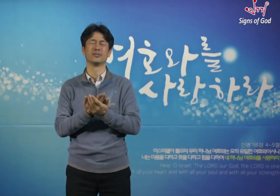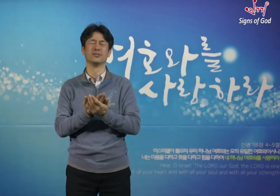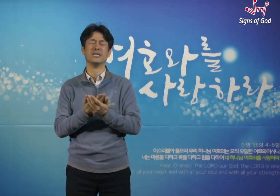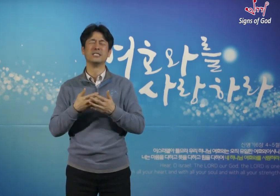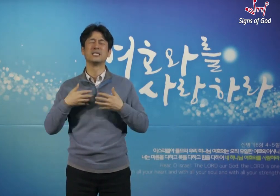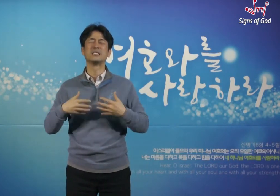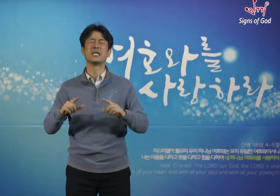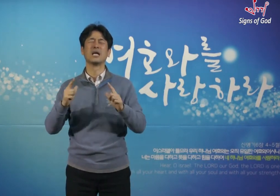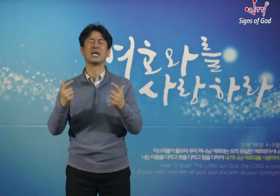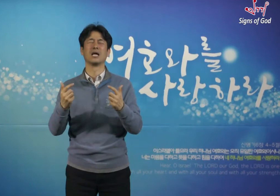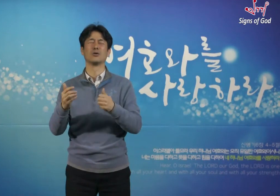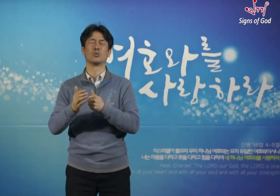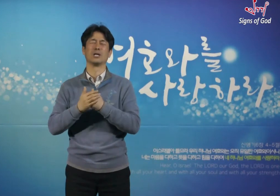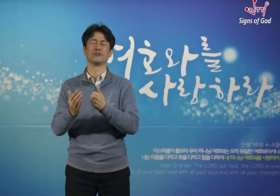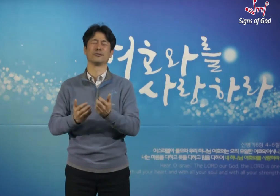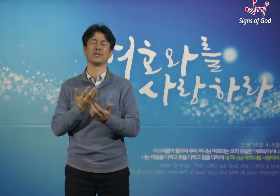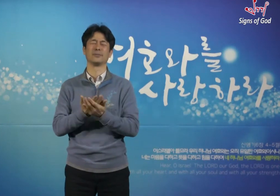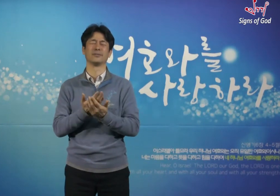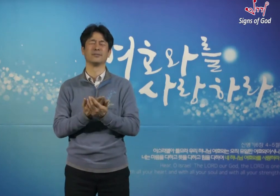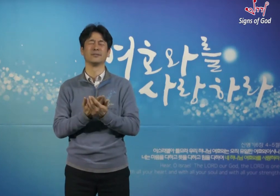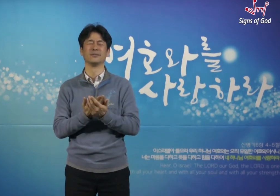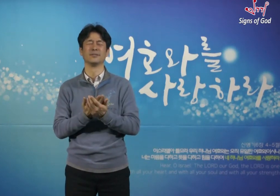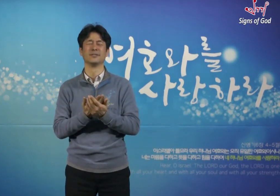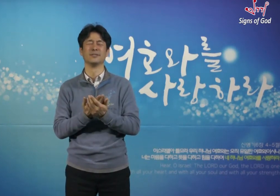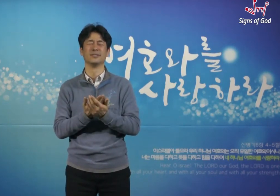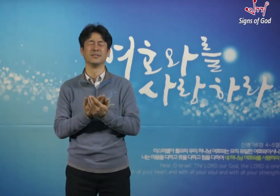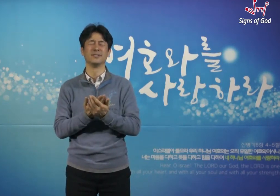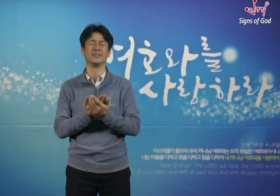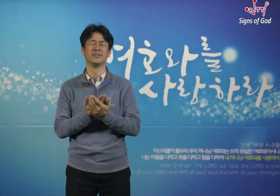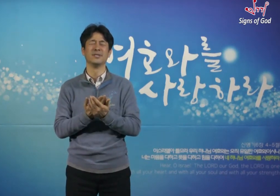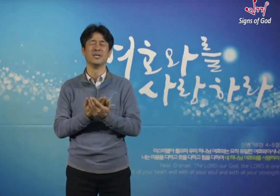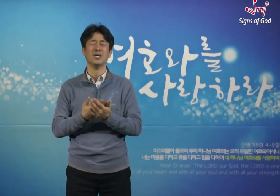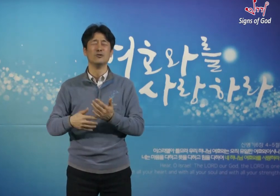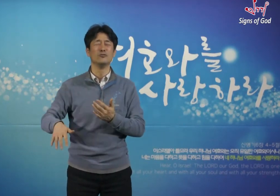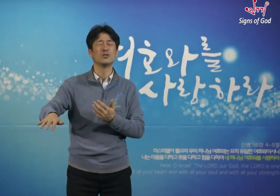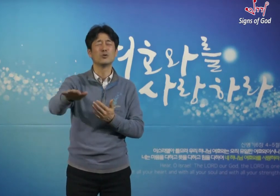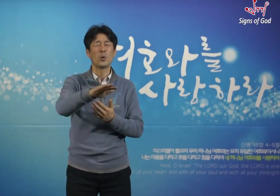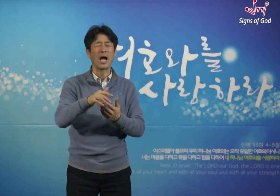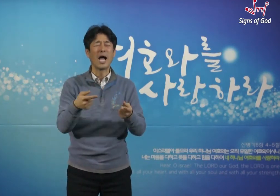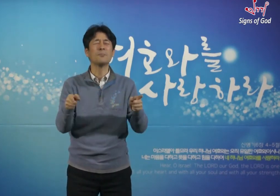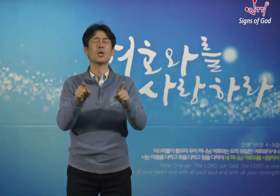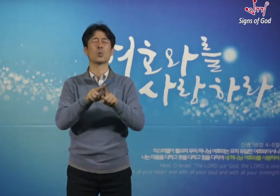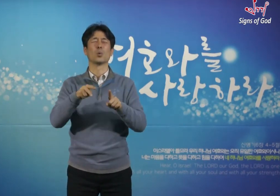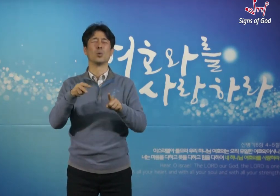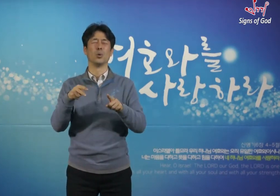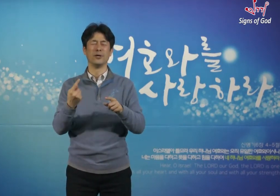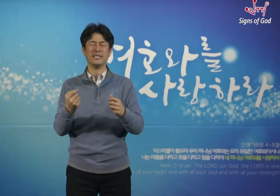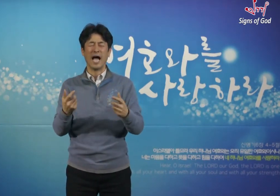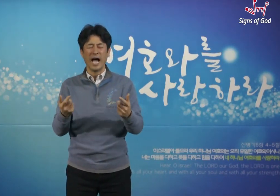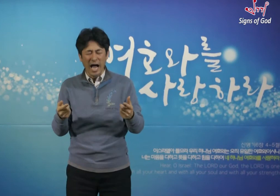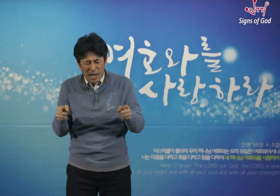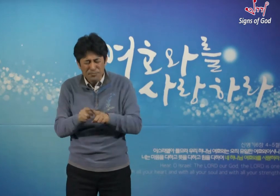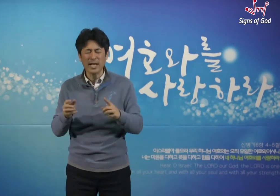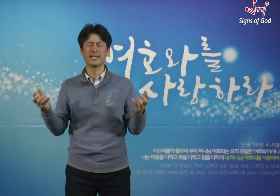이것을 지켜 할 수 있어서 약하지 않고 동안님을 헌신하게 해주시옵소서. 우리 함께 다